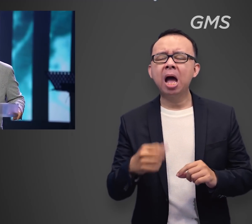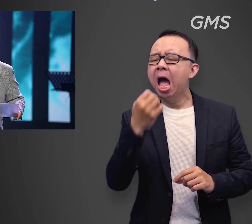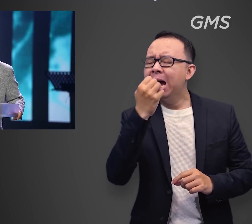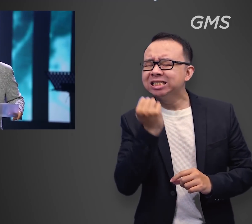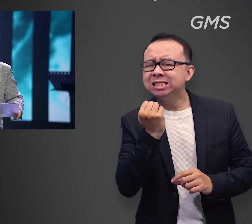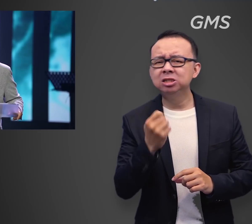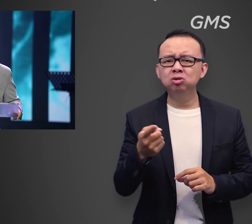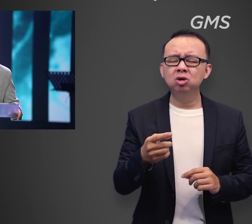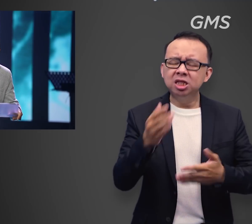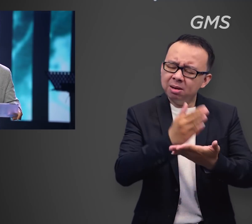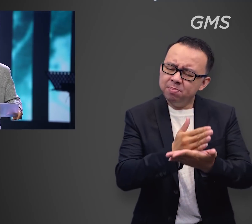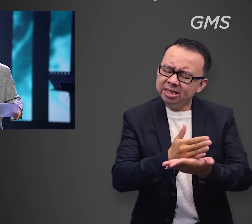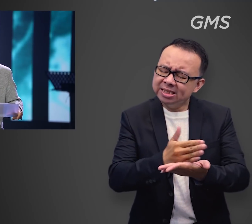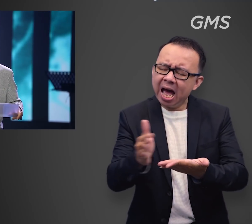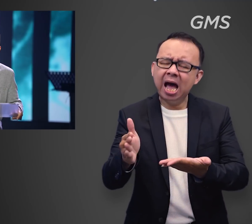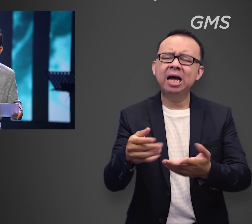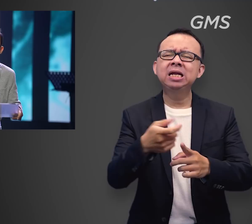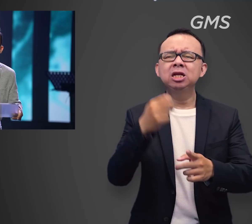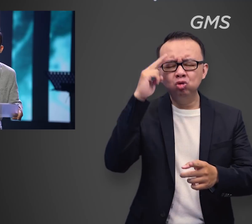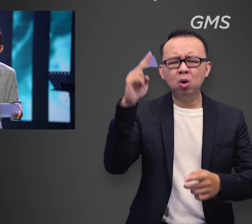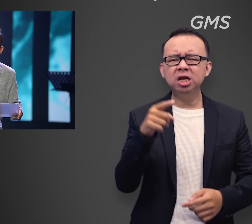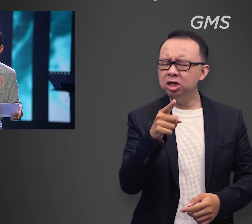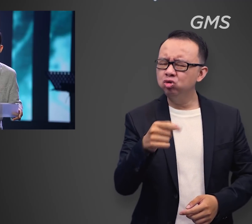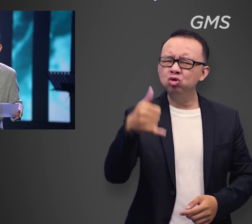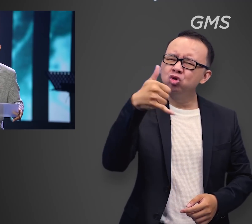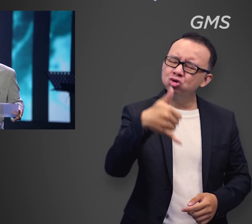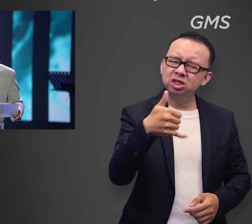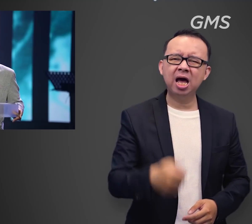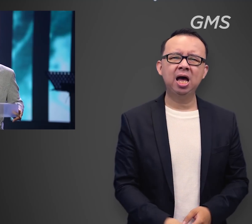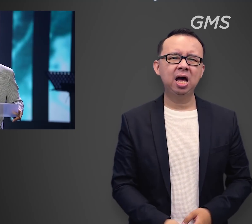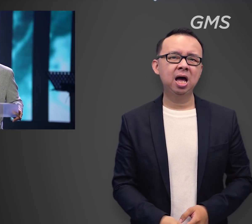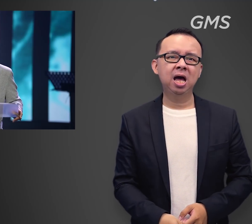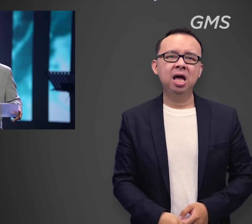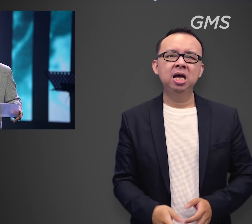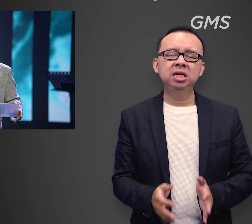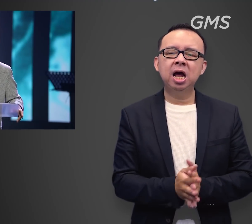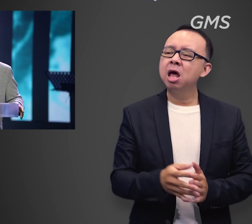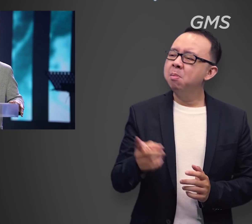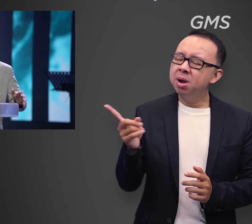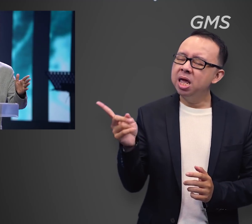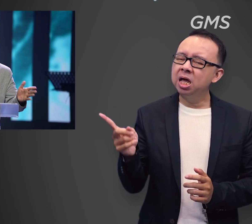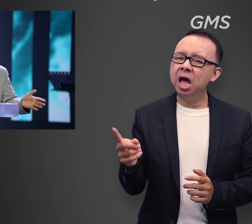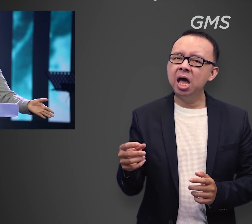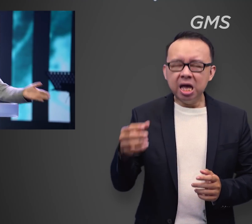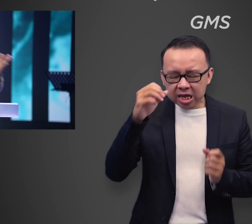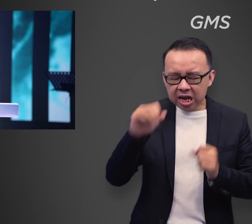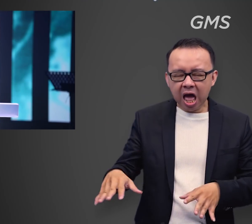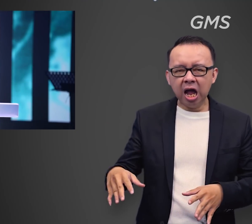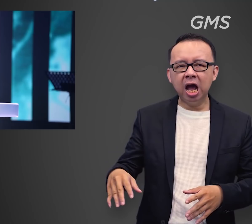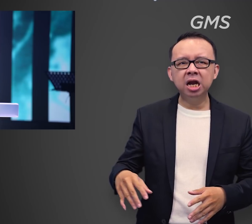dari Tuhan. Karena itu adalah pelanggaran, itu adalah dosa. Sejak itu mereka kehilangan kemuliaan Tuhan. Dan mereka